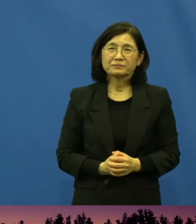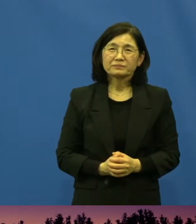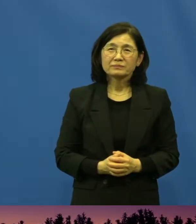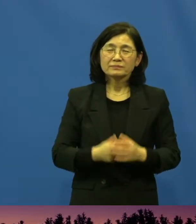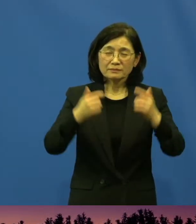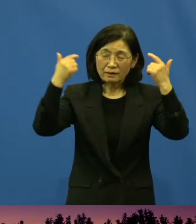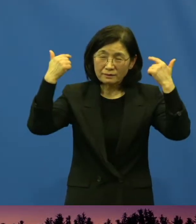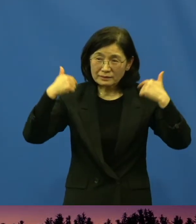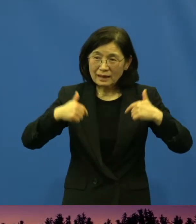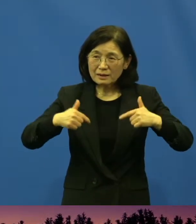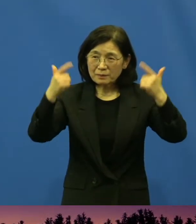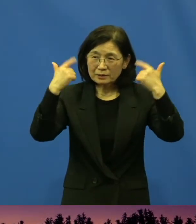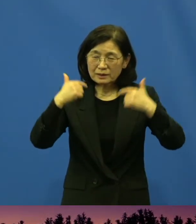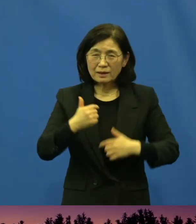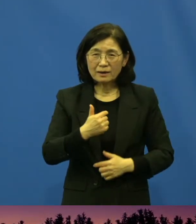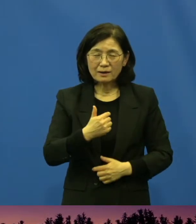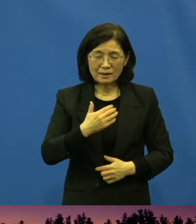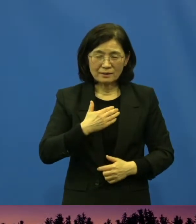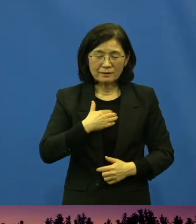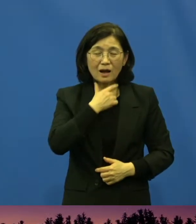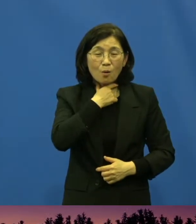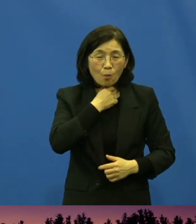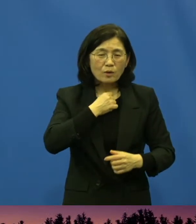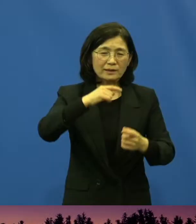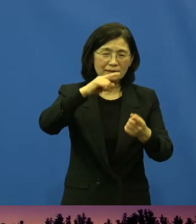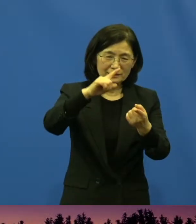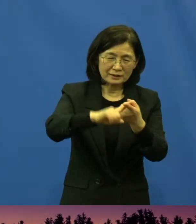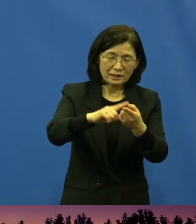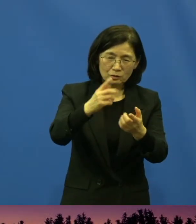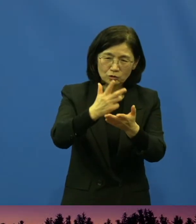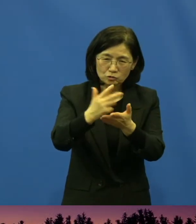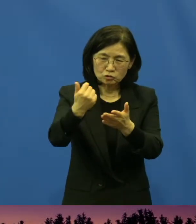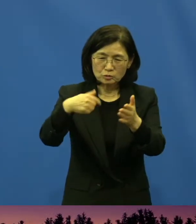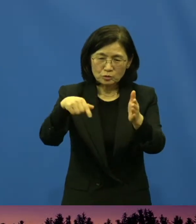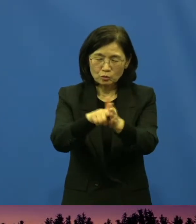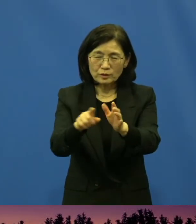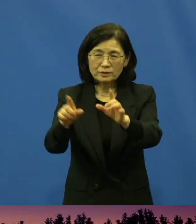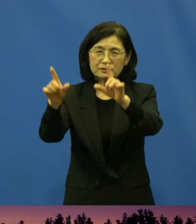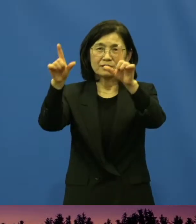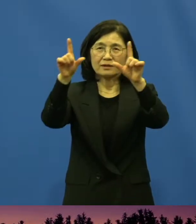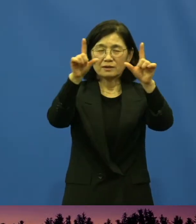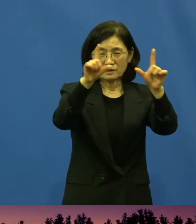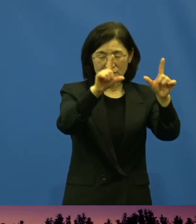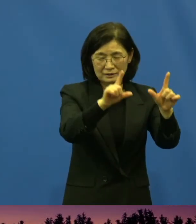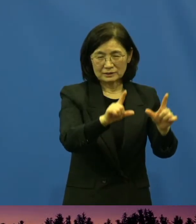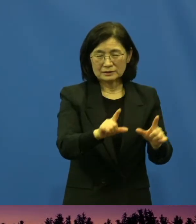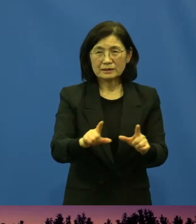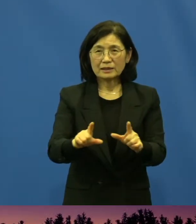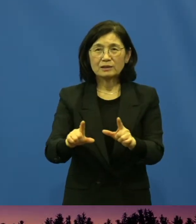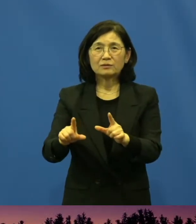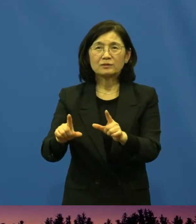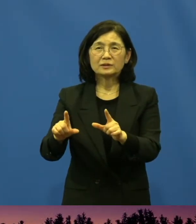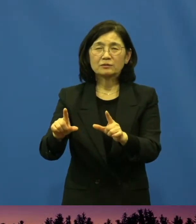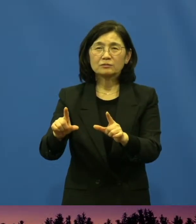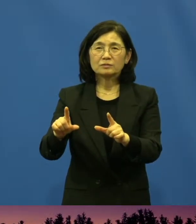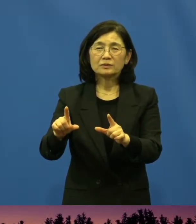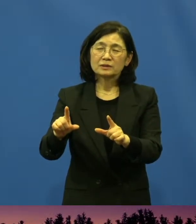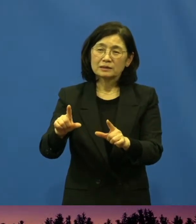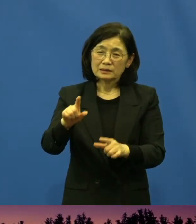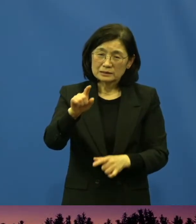날마다 원하는 대로 주님을 위해서 살아가고 싶은 그 마음 그대로, 그 마음을